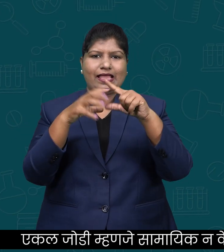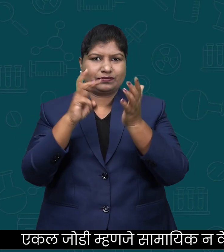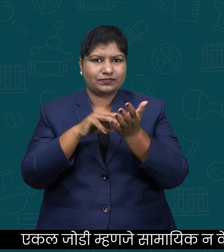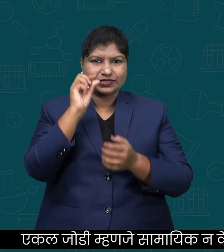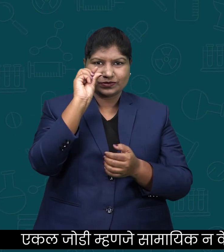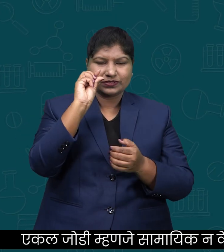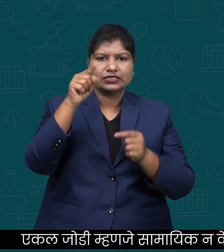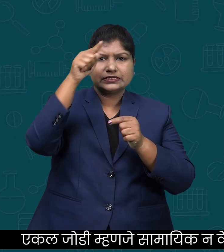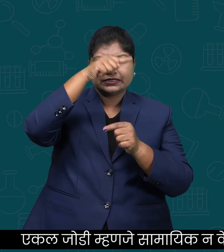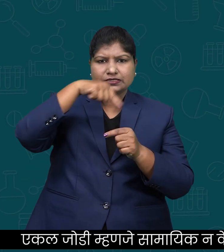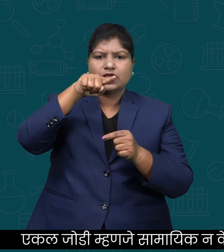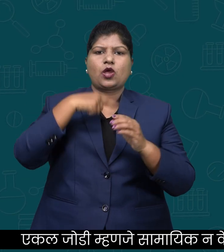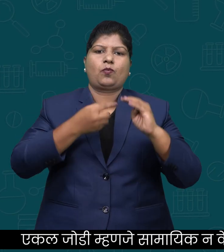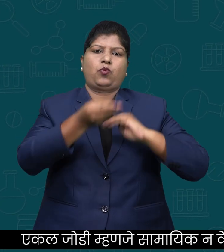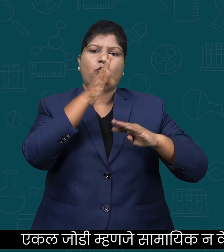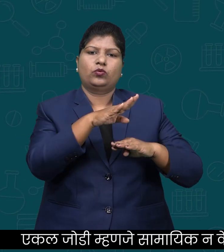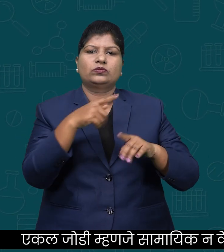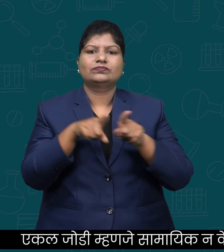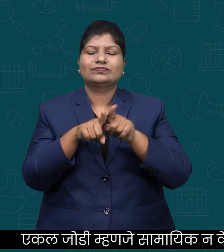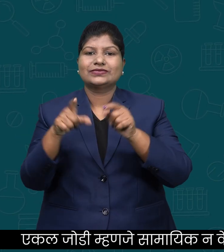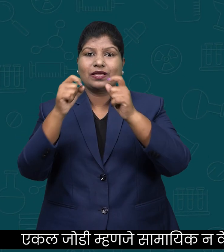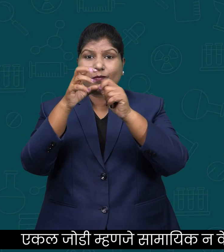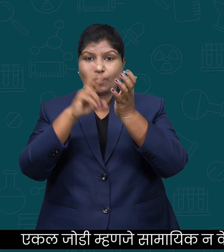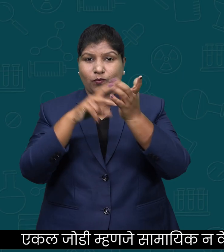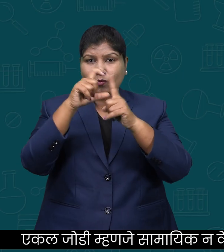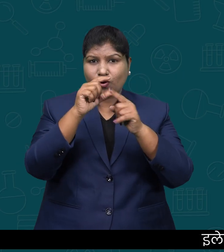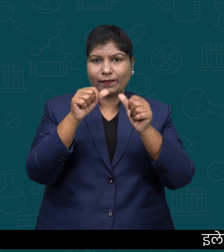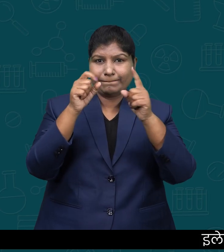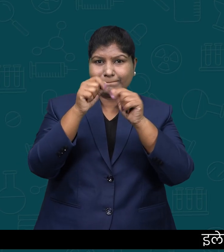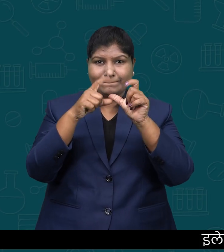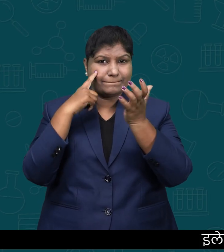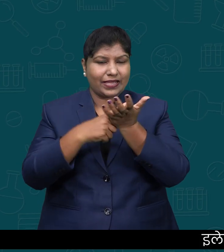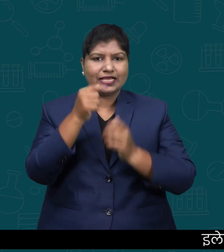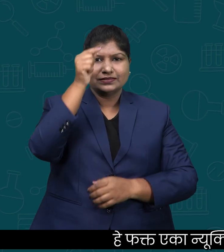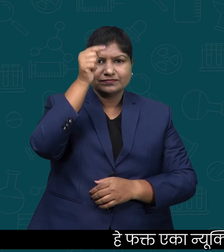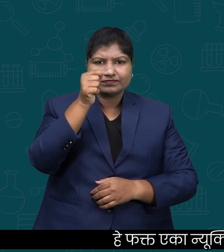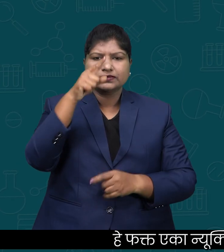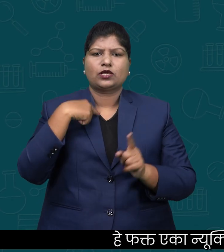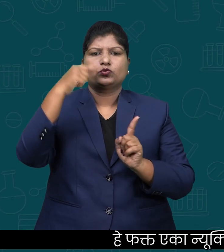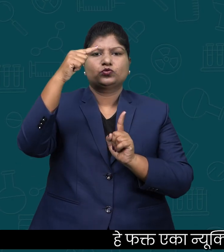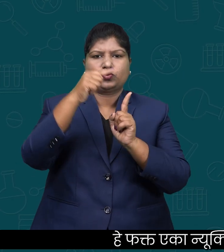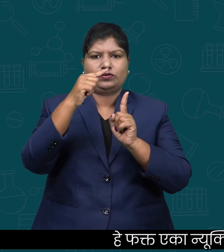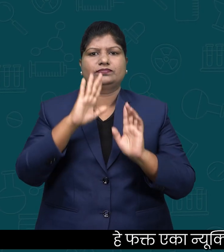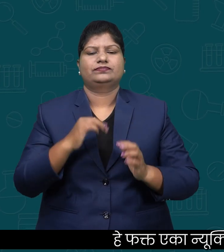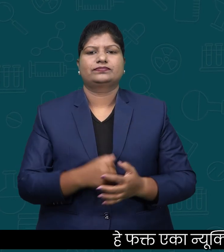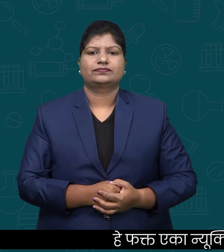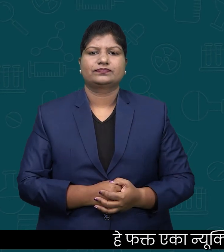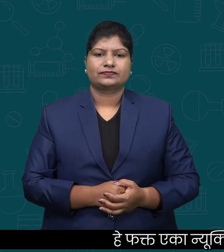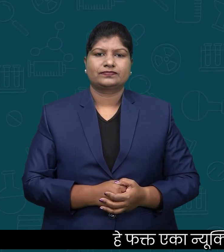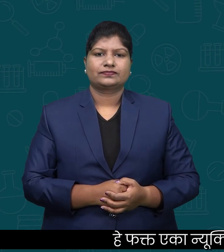म्हणजे सामायिक न केलेली इलेक्ट्रॉन जोडी किंवा नॉन बॉन्डिंग इलेक्ट्रॉन जोडी. हे फक्त एका न्यूक्लियसकडे आकर्षित होतात,